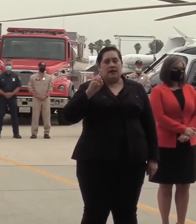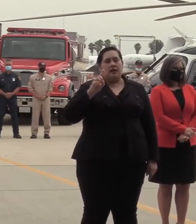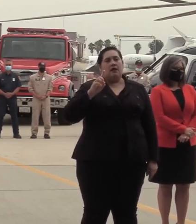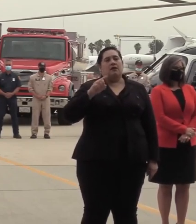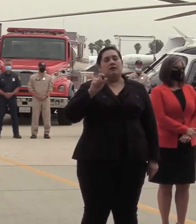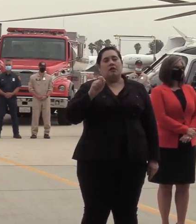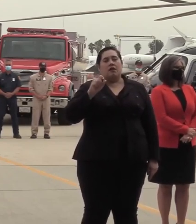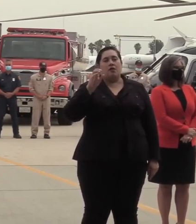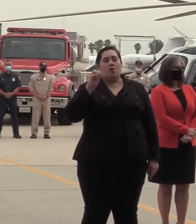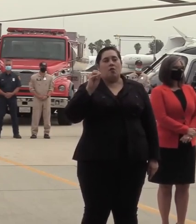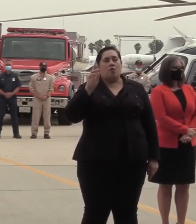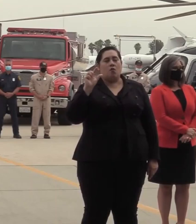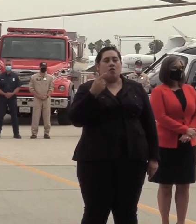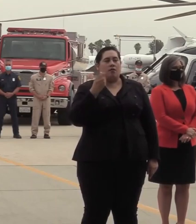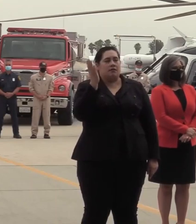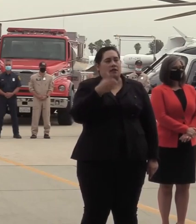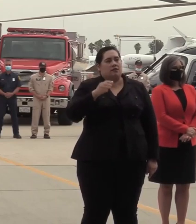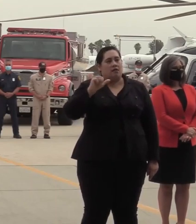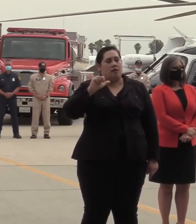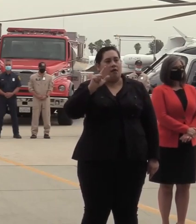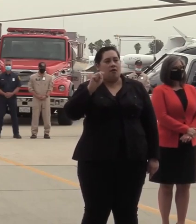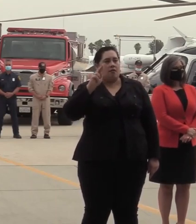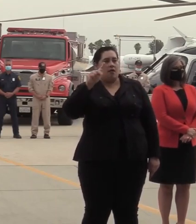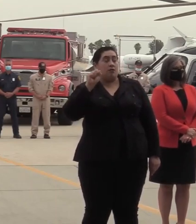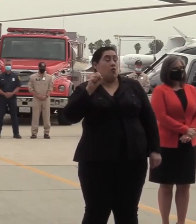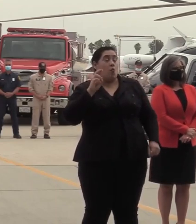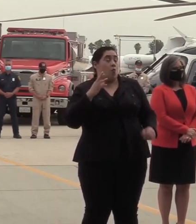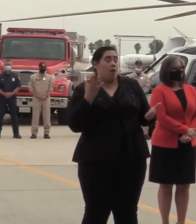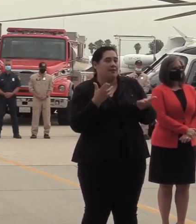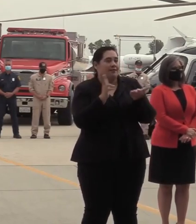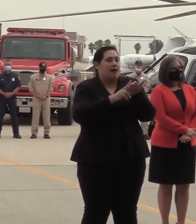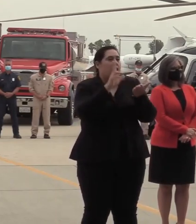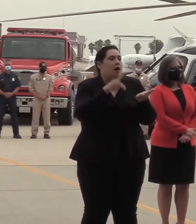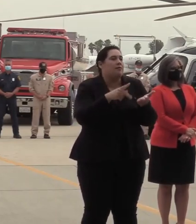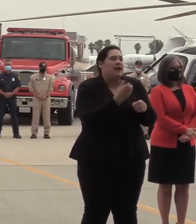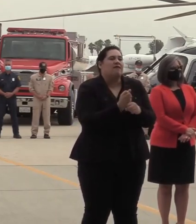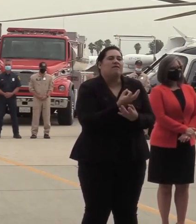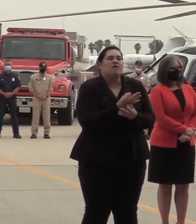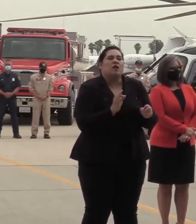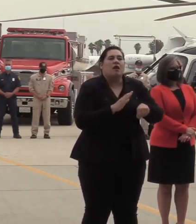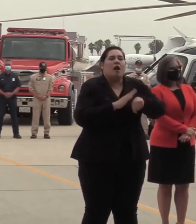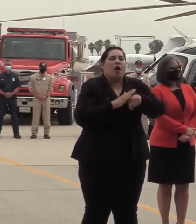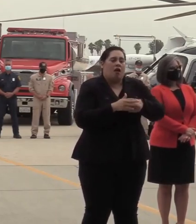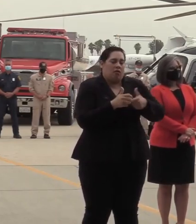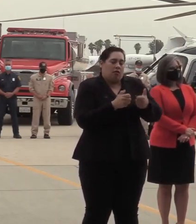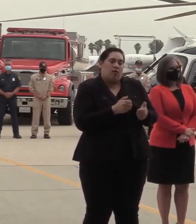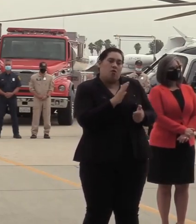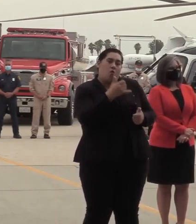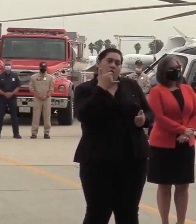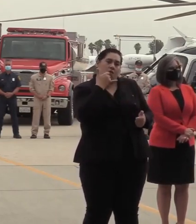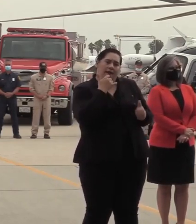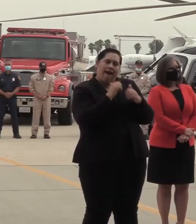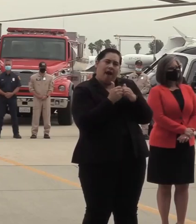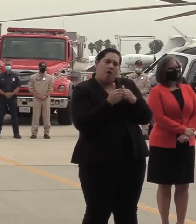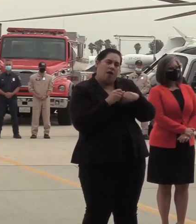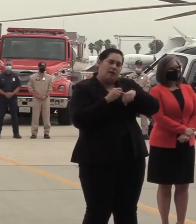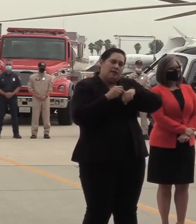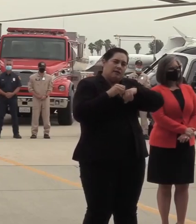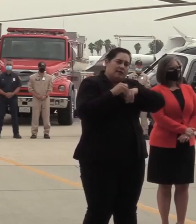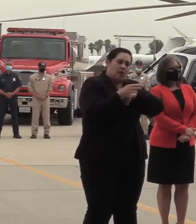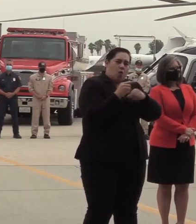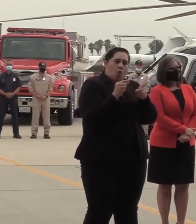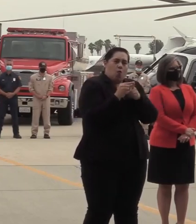lafd.org/alerts o inscríbase para recibir alertas de emergencia gratis en su celular mandando la palabra